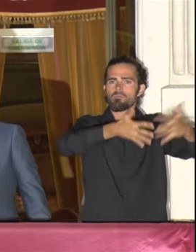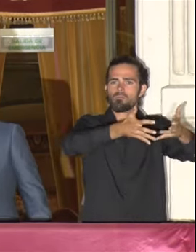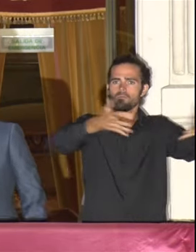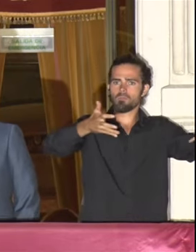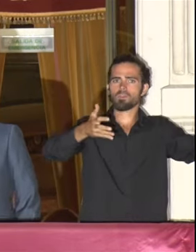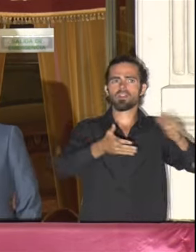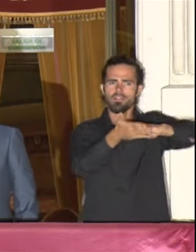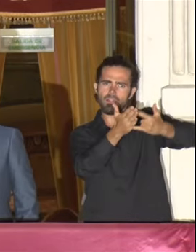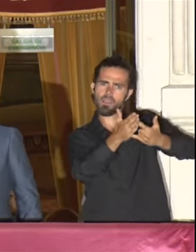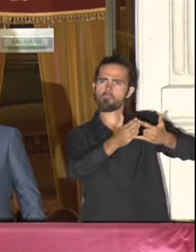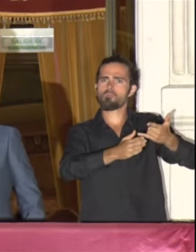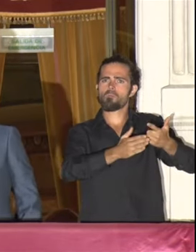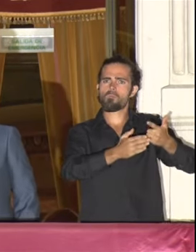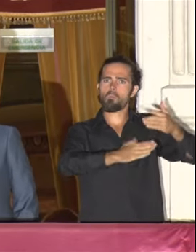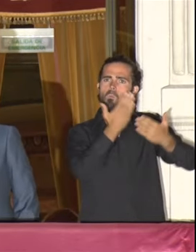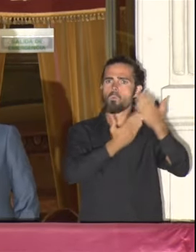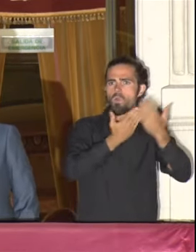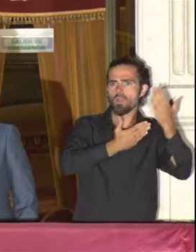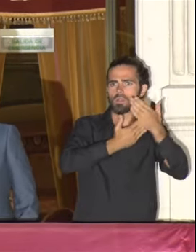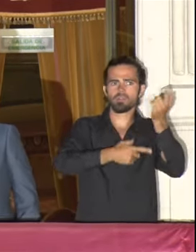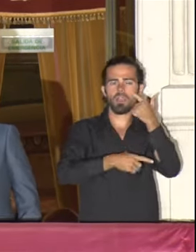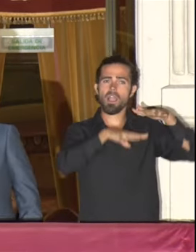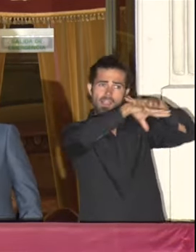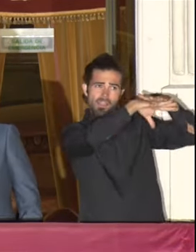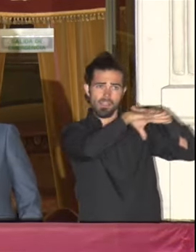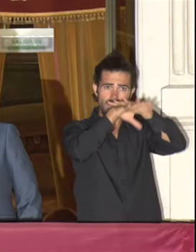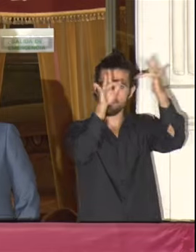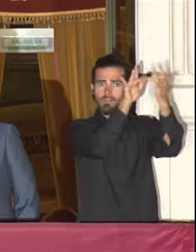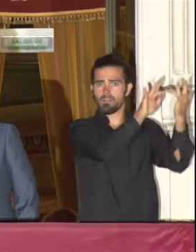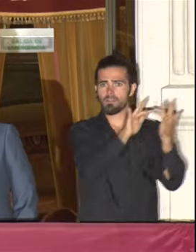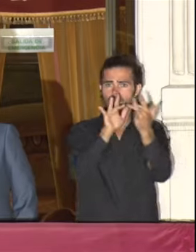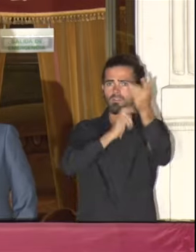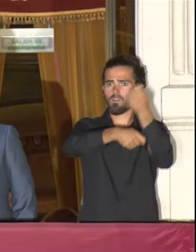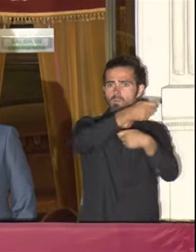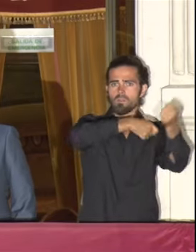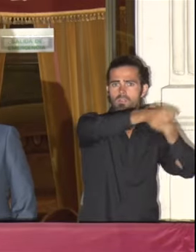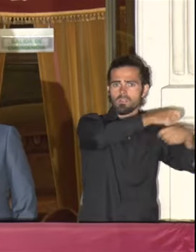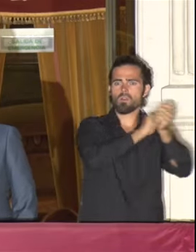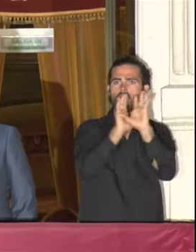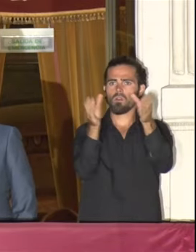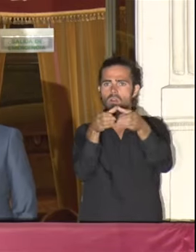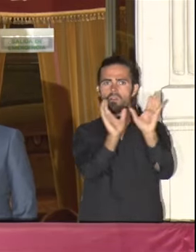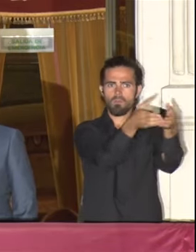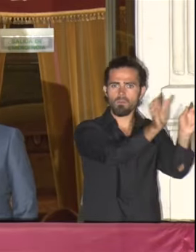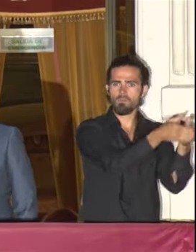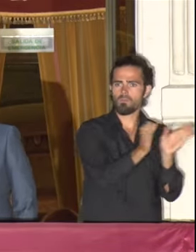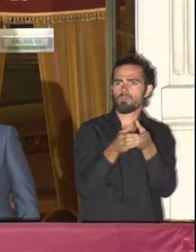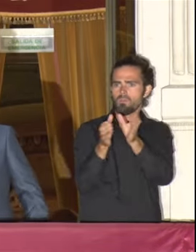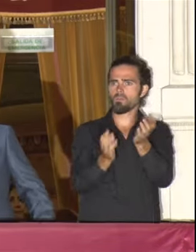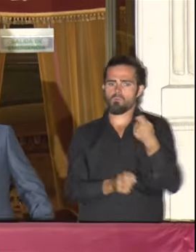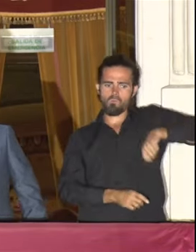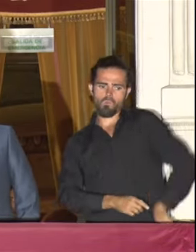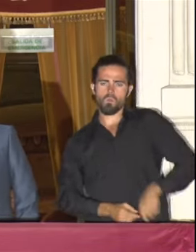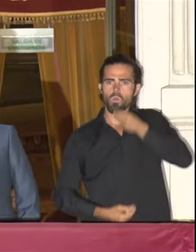poniendo técnicas modernas, creando redes comerciales, contratando, haciendo equipos de gente y de buenos profesionales